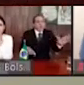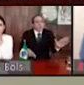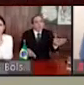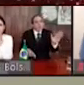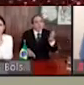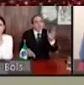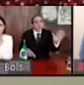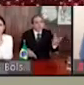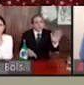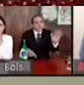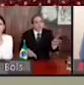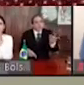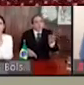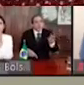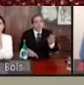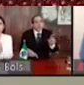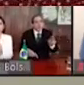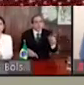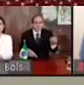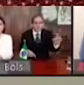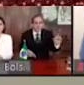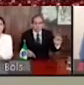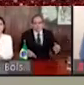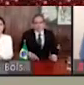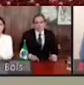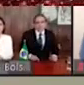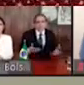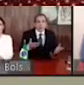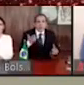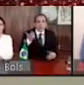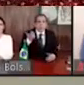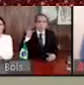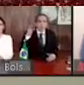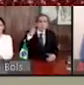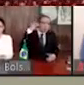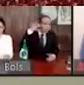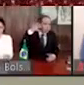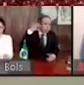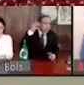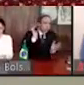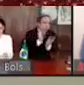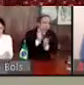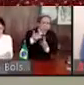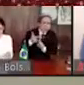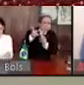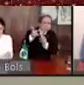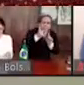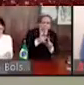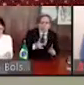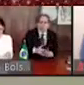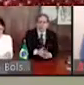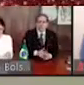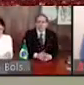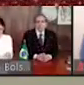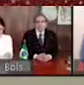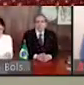importante. Pasamos pues a nuestro siguiente grupo de panelistas. Es un gusto contar con la participación por parte de la